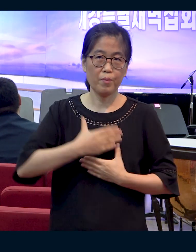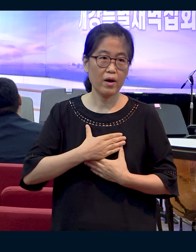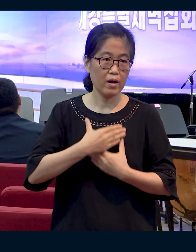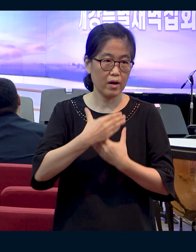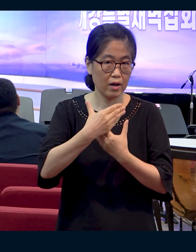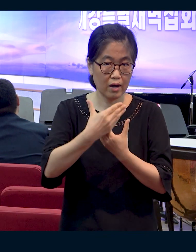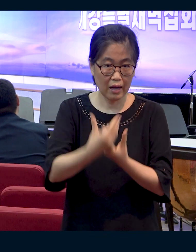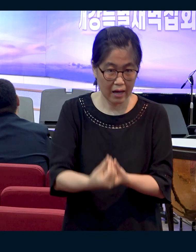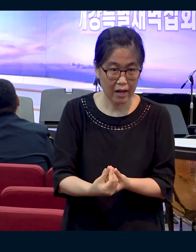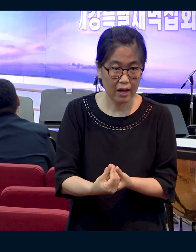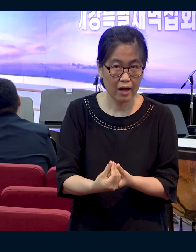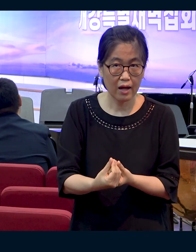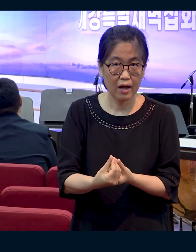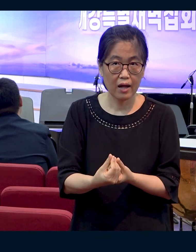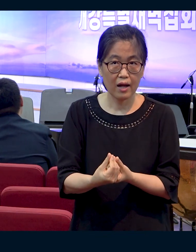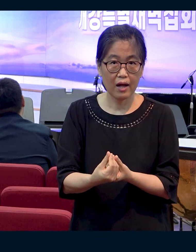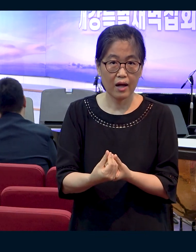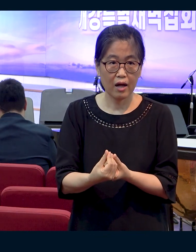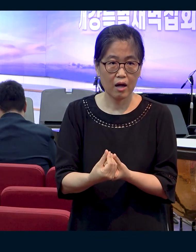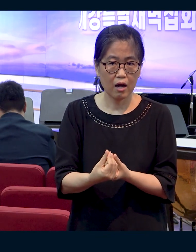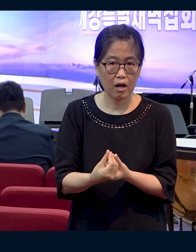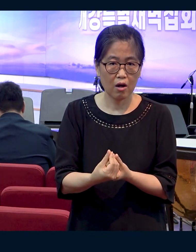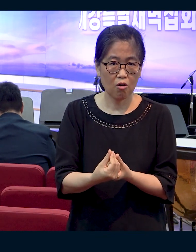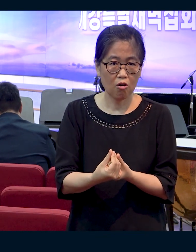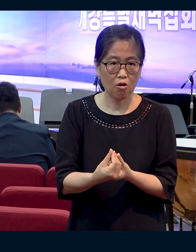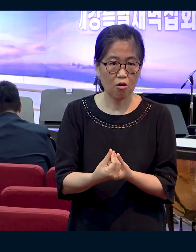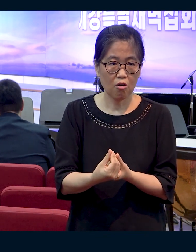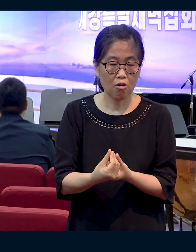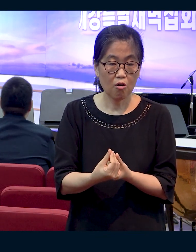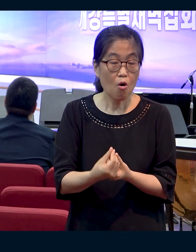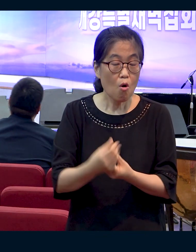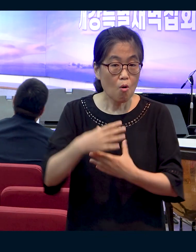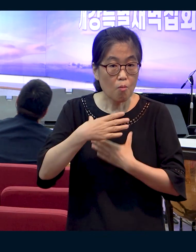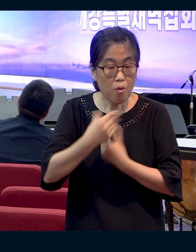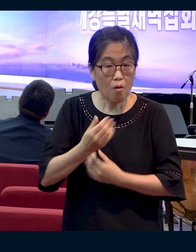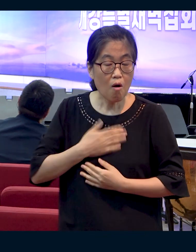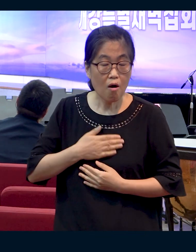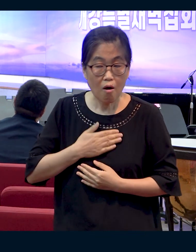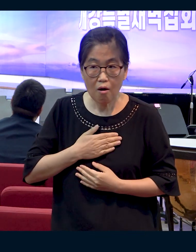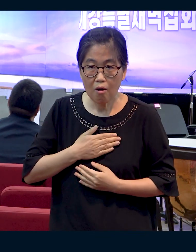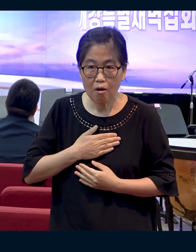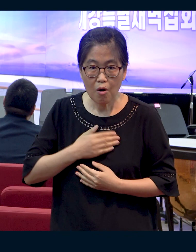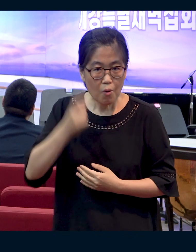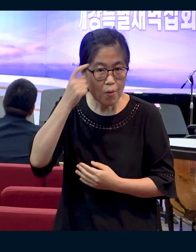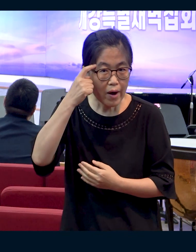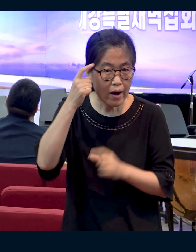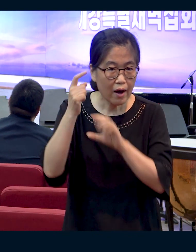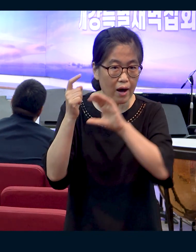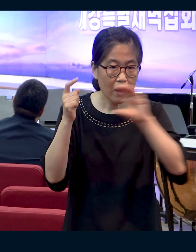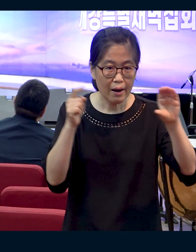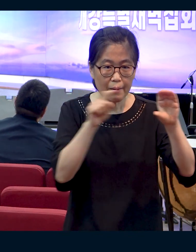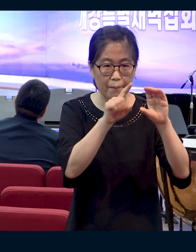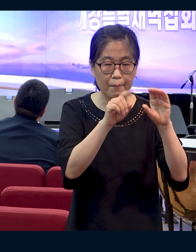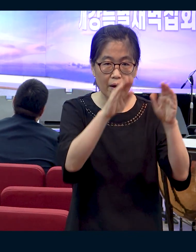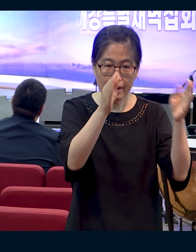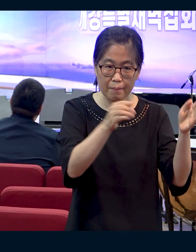그리스도의 평강이라는 것이 무엇일까? 평강은 알겠는데 왜 하필이면 그리스도의 평강의 표현을